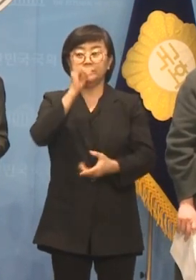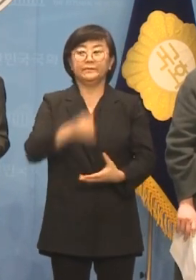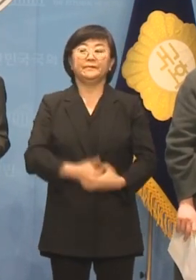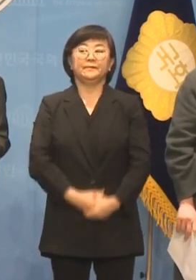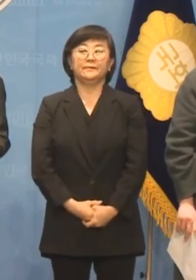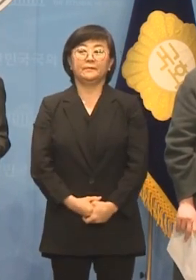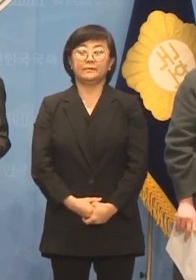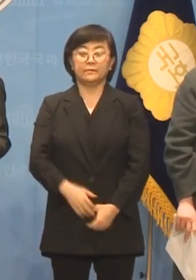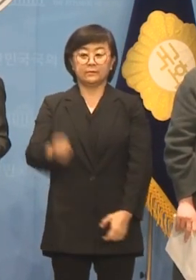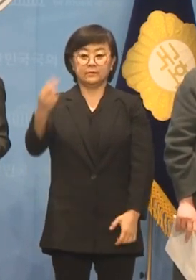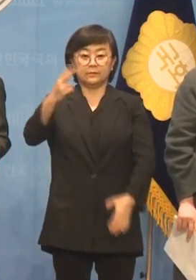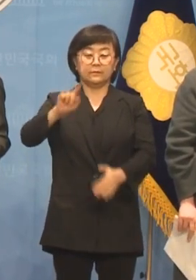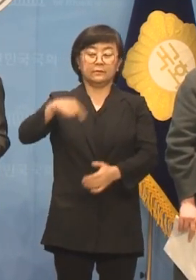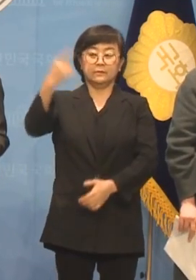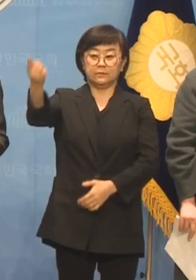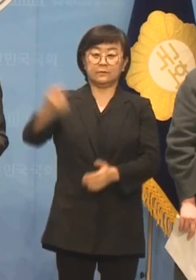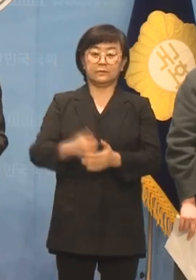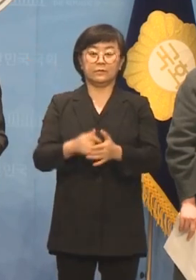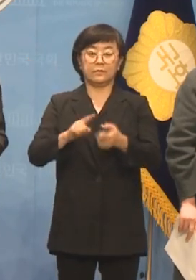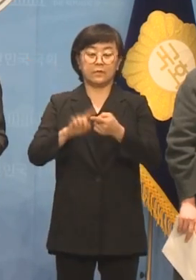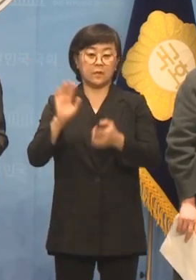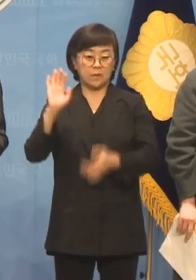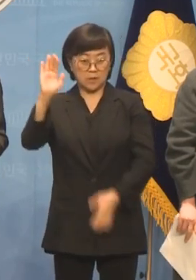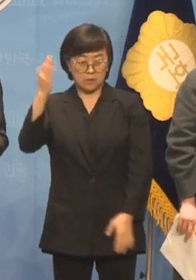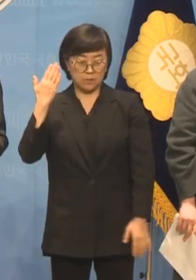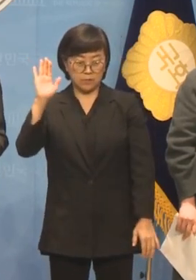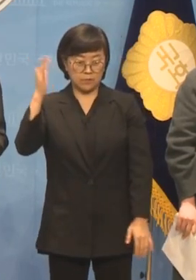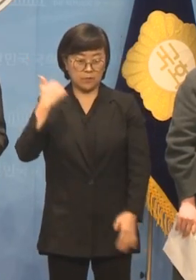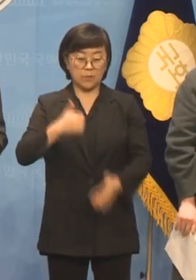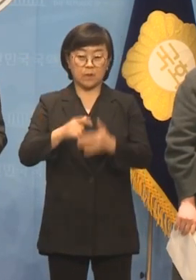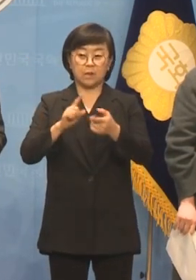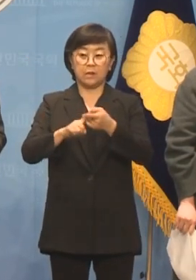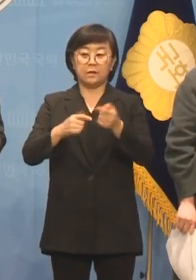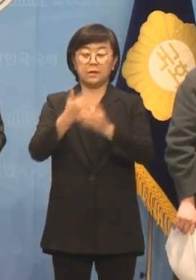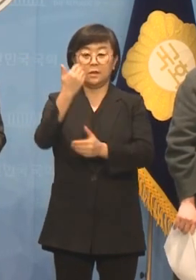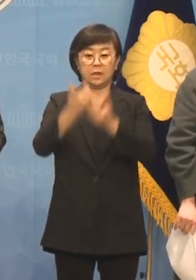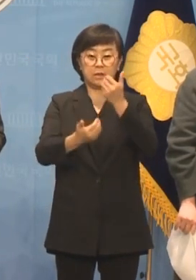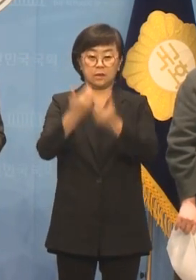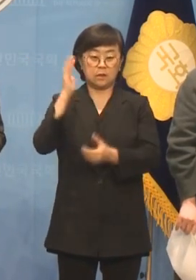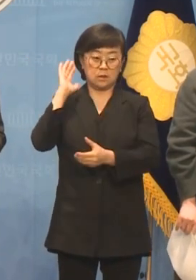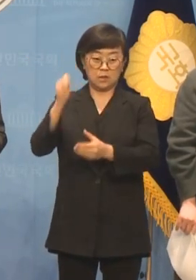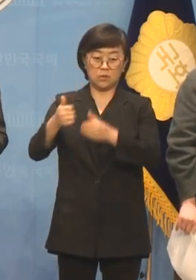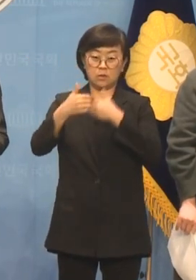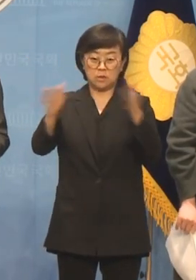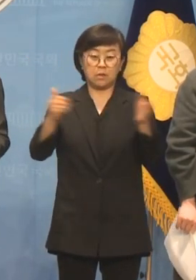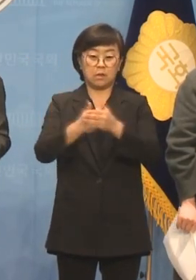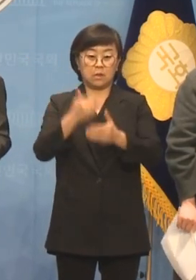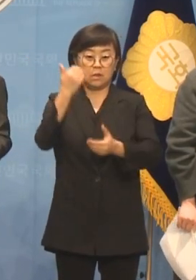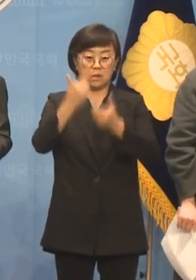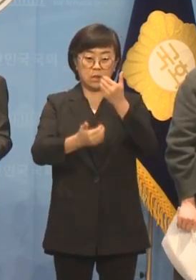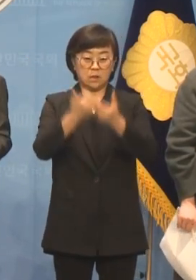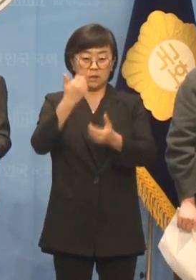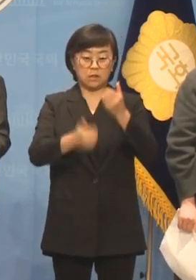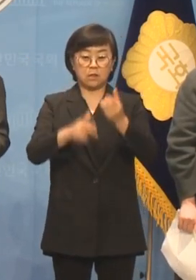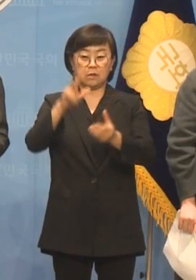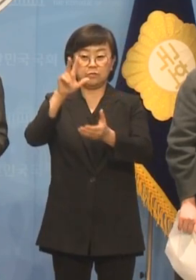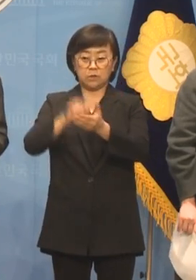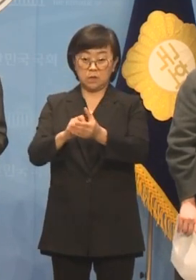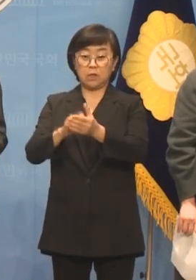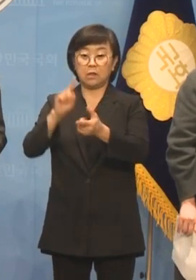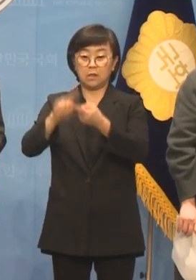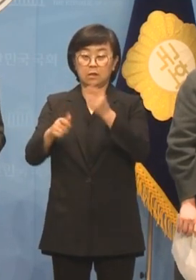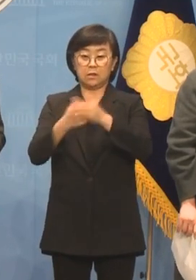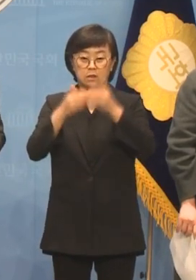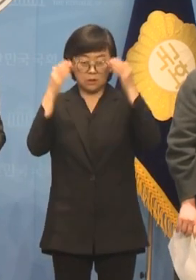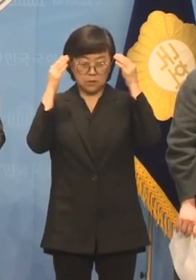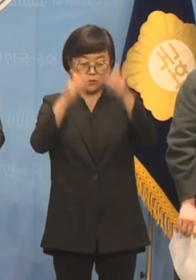있었습니다. 그리고 그 이후 최근에 자체 갈등, 대통령실과의 갈등, 비대위원 간의 문제에 대해서만